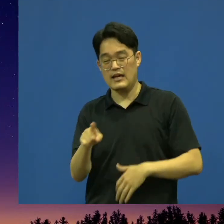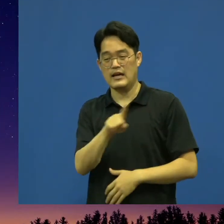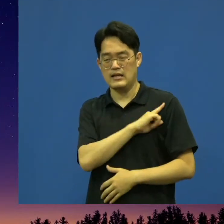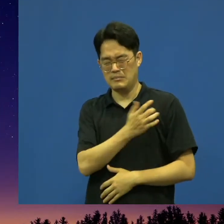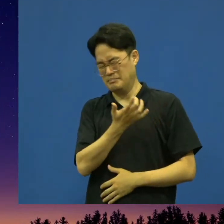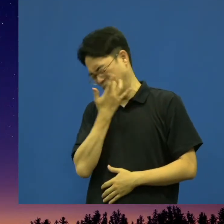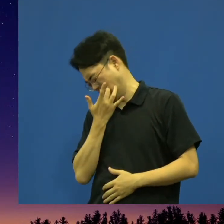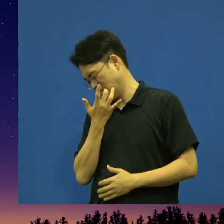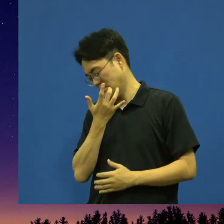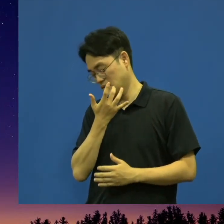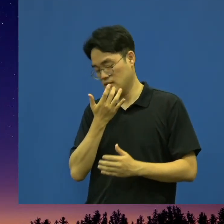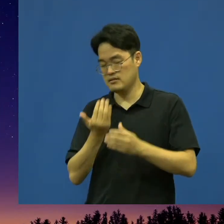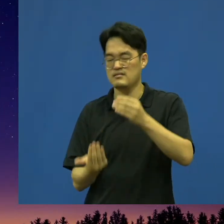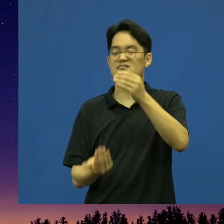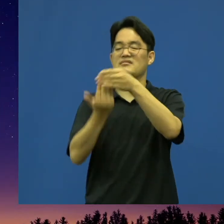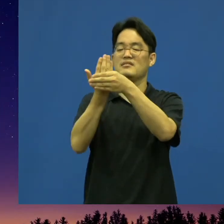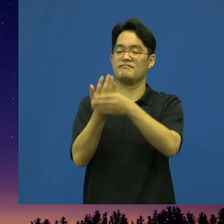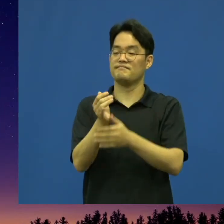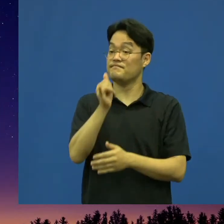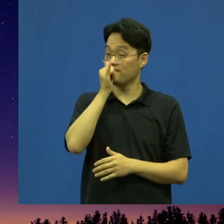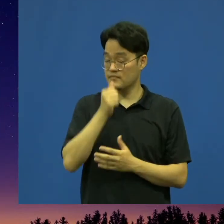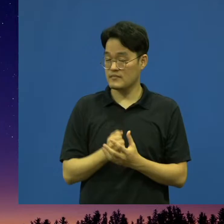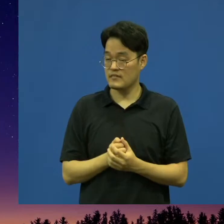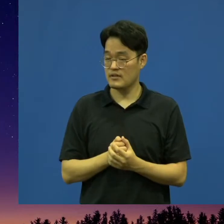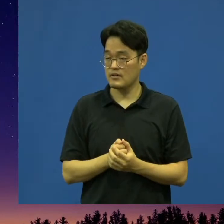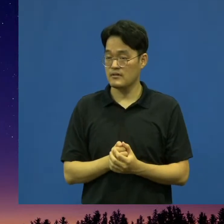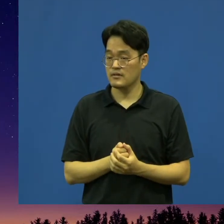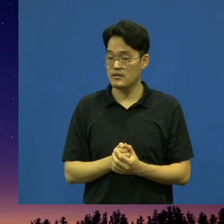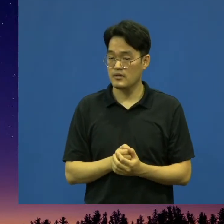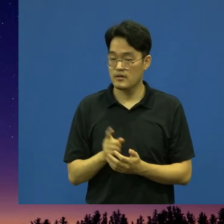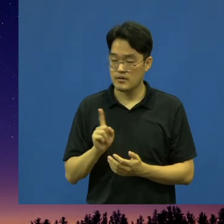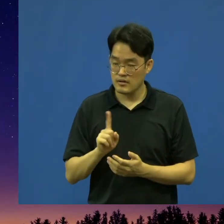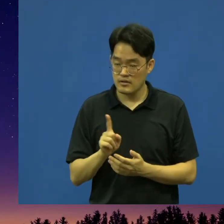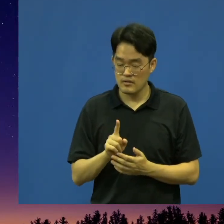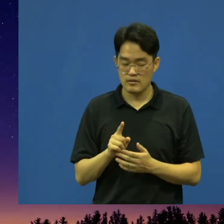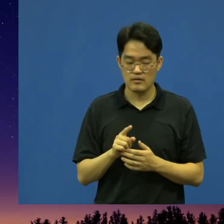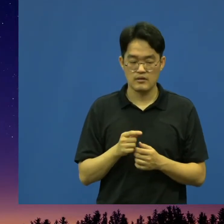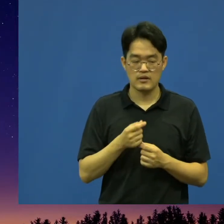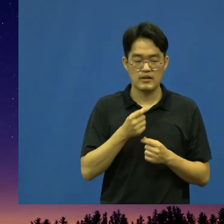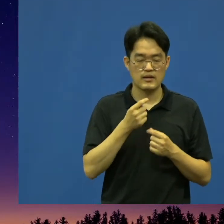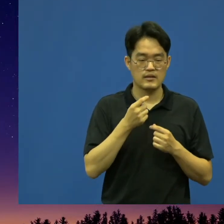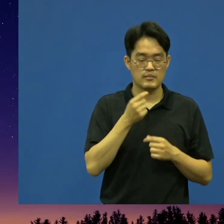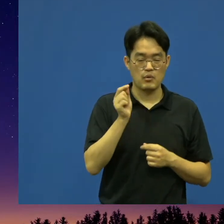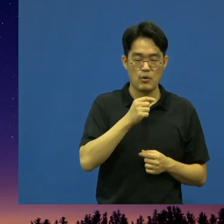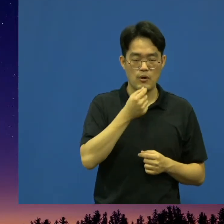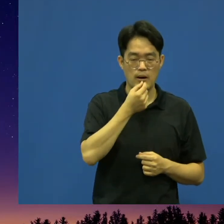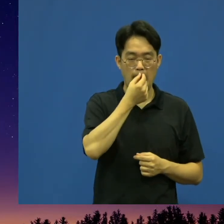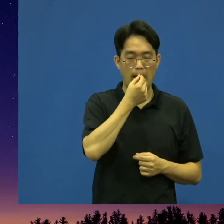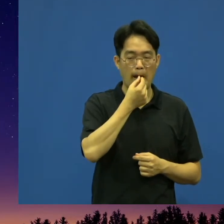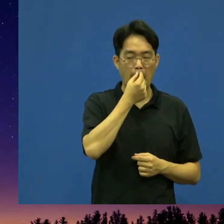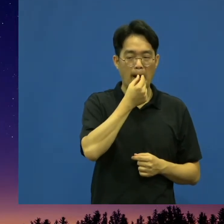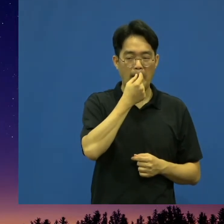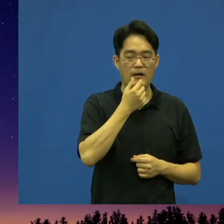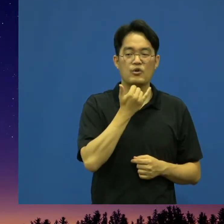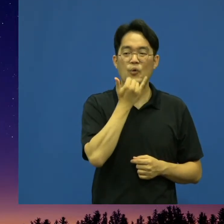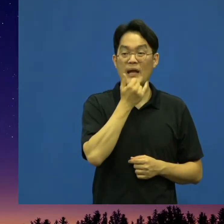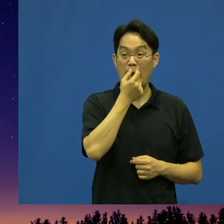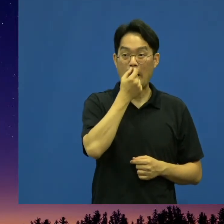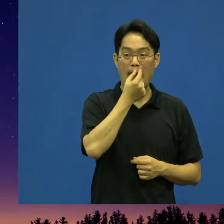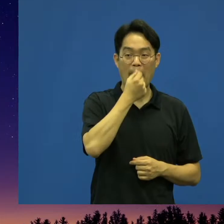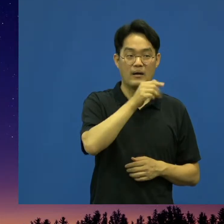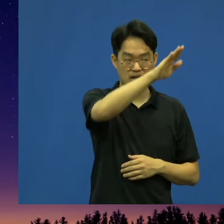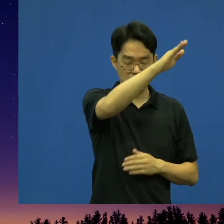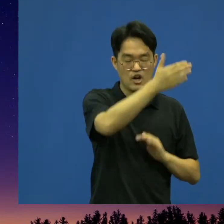유대의 역사 안에 근세기에 와서 히틀러 이전에 유대인들이 가장 치를